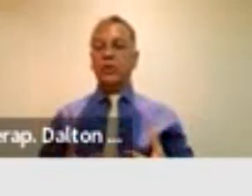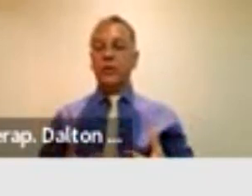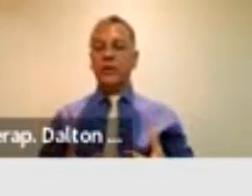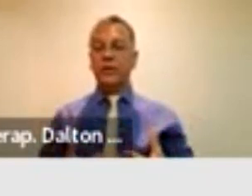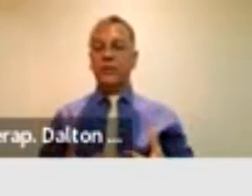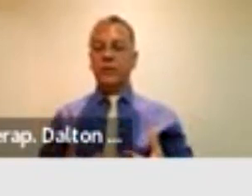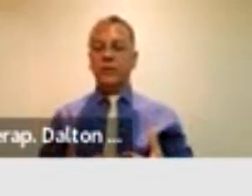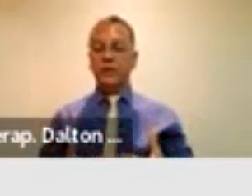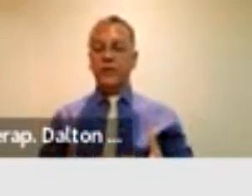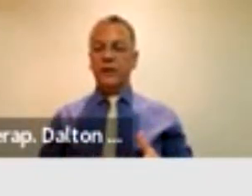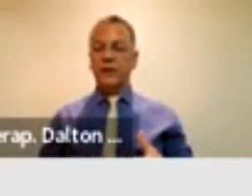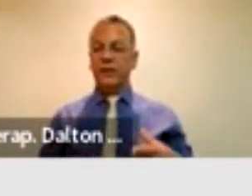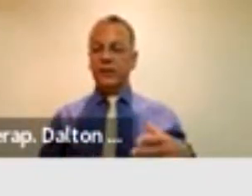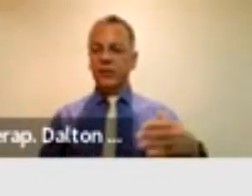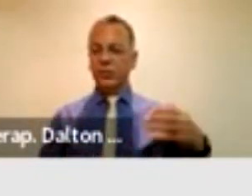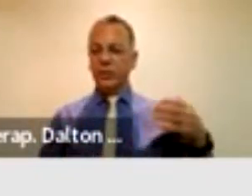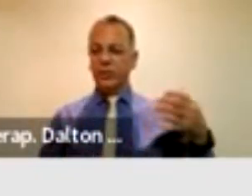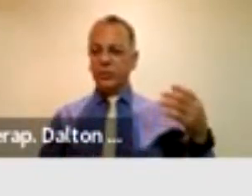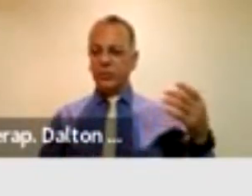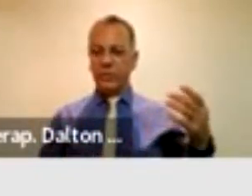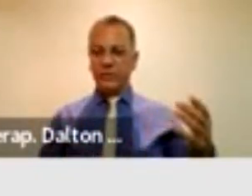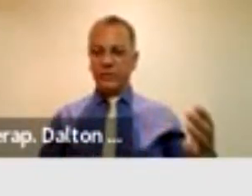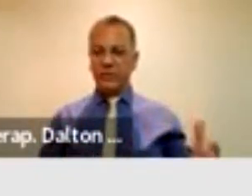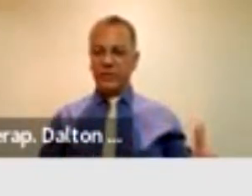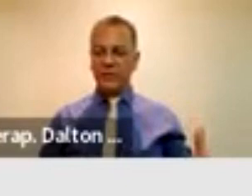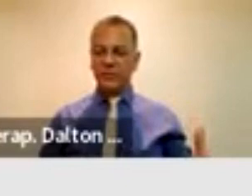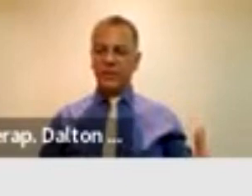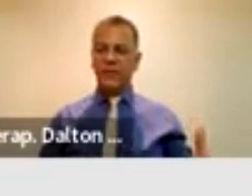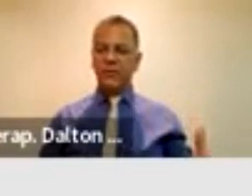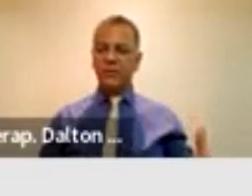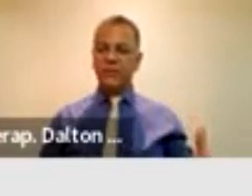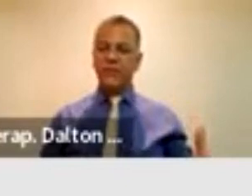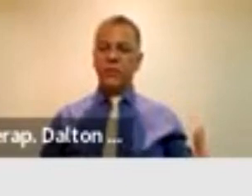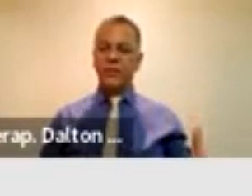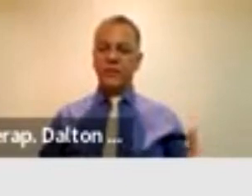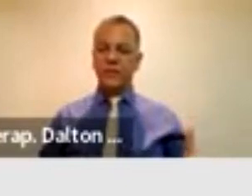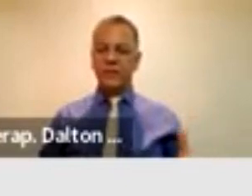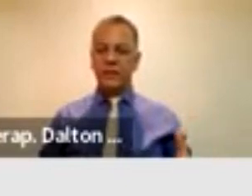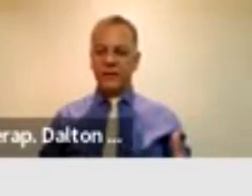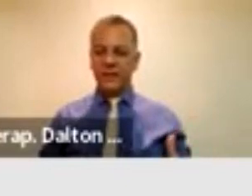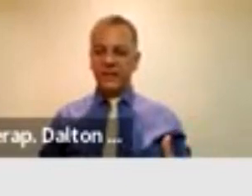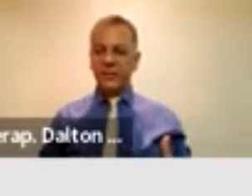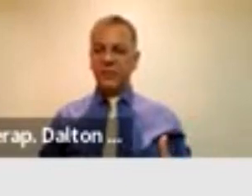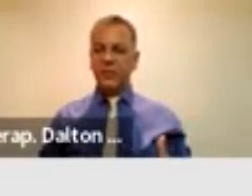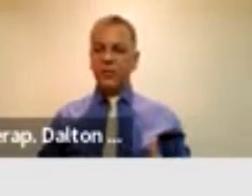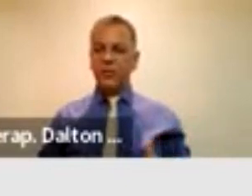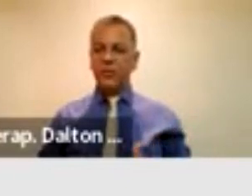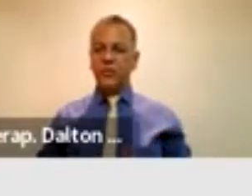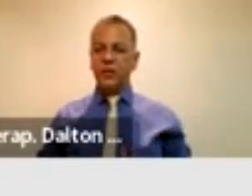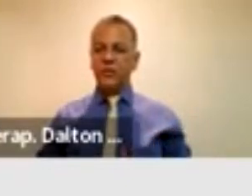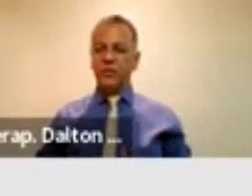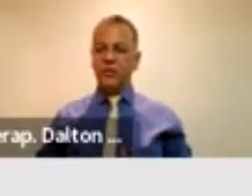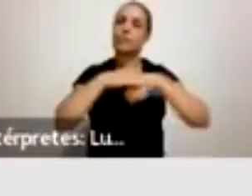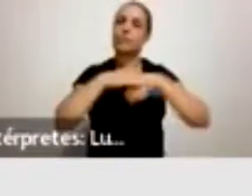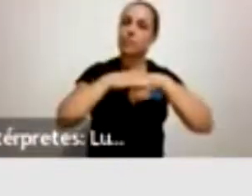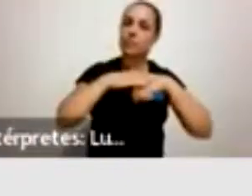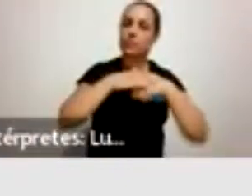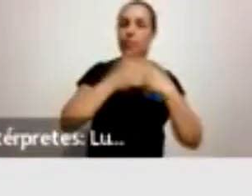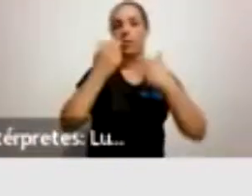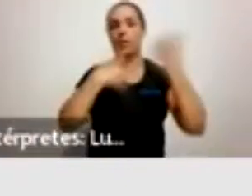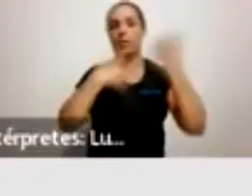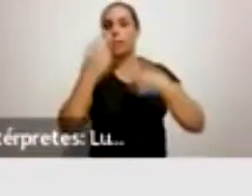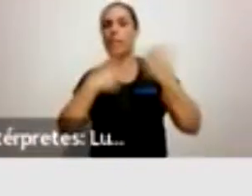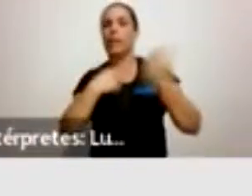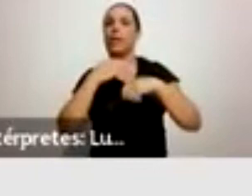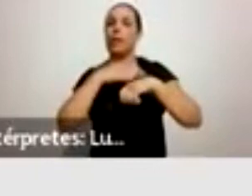uso, totalmente natural, né? Tenho atendido pessoas do Brasil inteiro, inclusive tive o prazer de receber no meu consultório esses